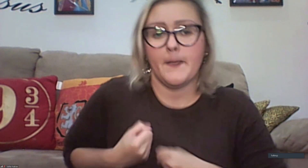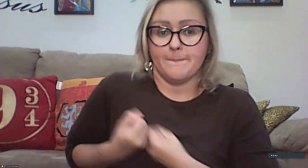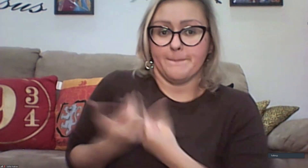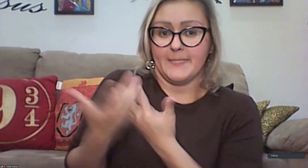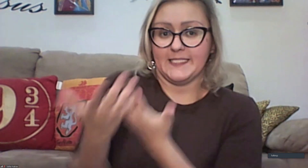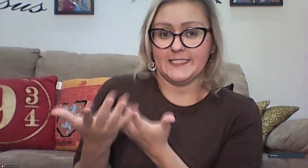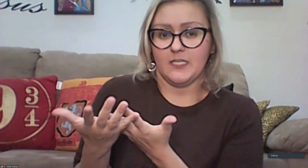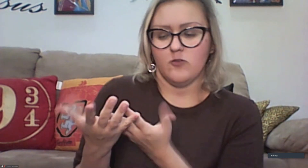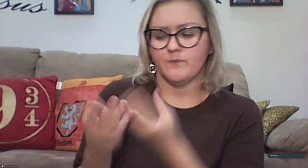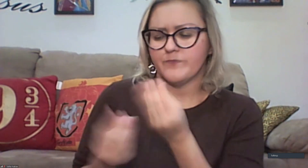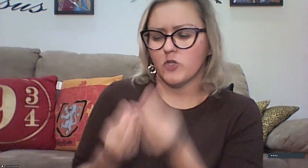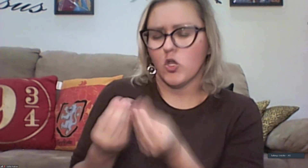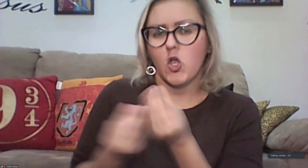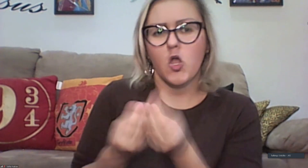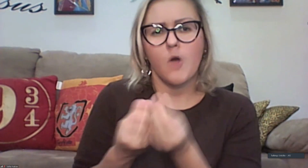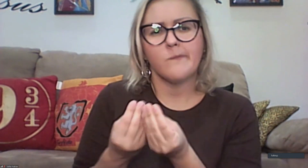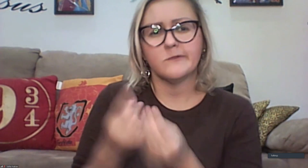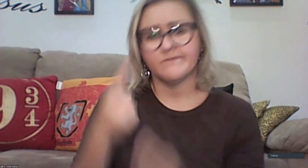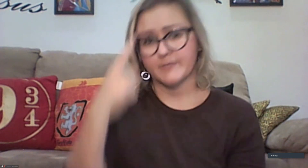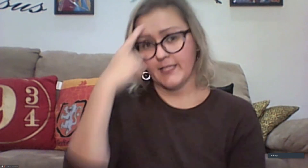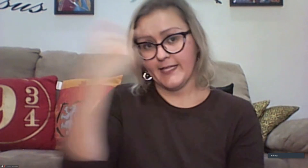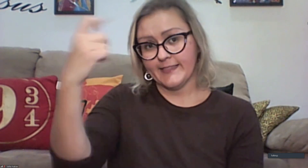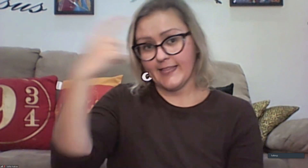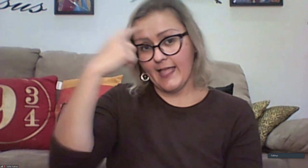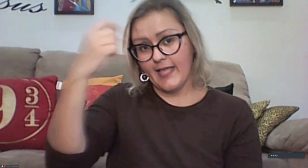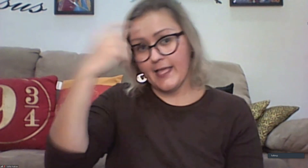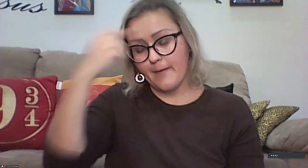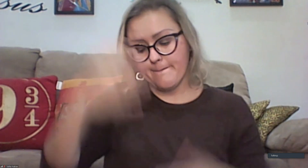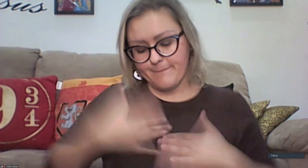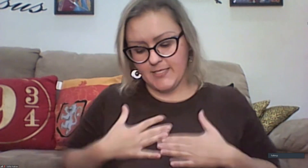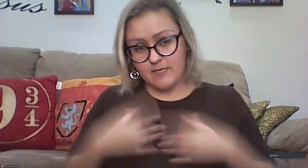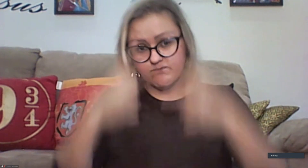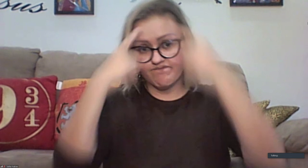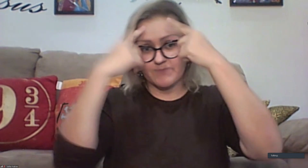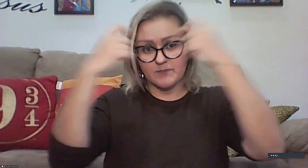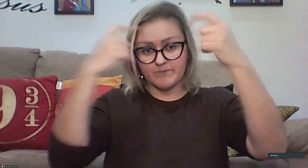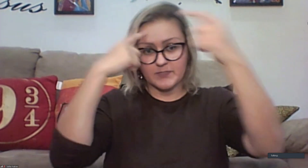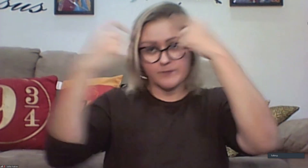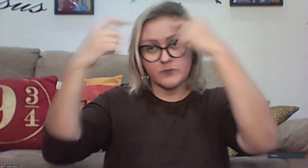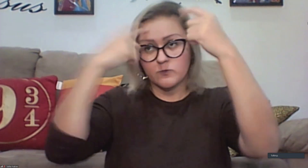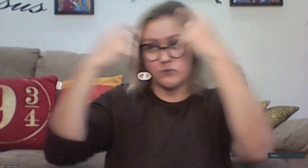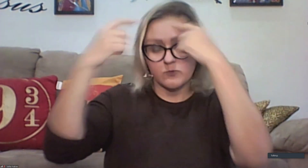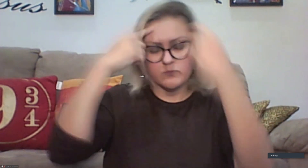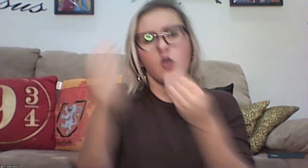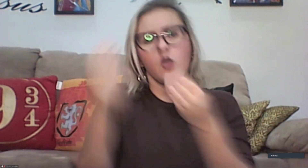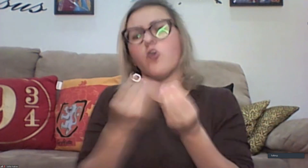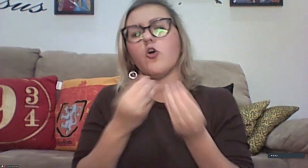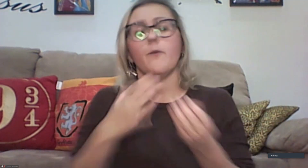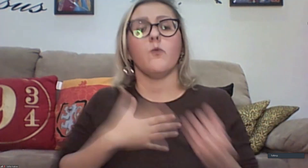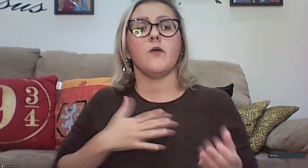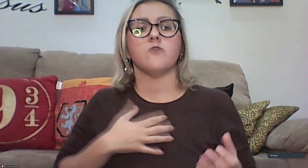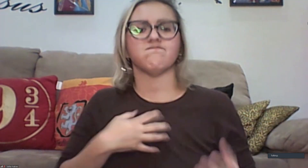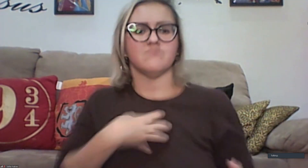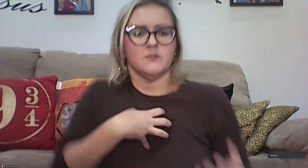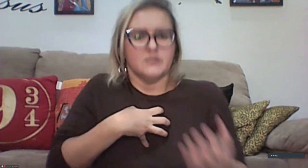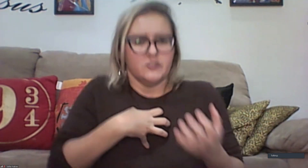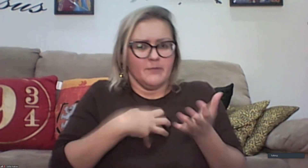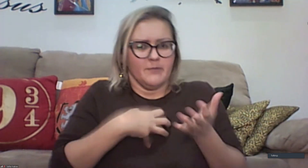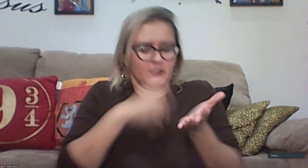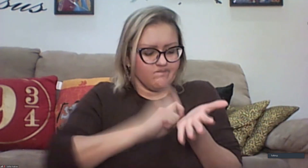atividades que façam com que ele se expresse melhor, que as ideias, coisas criativas